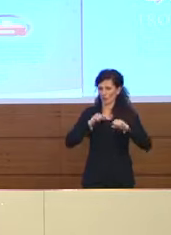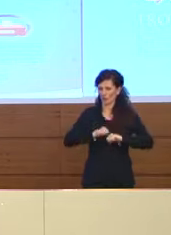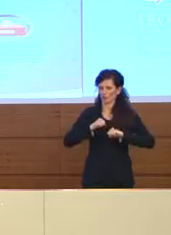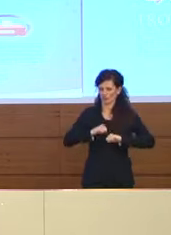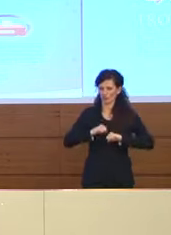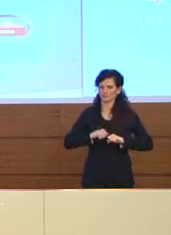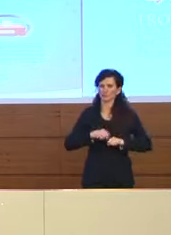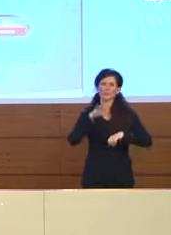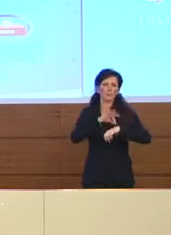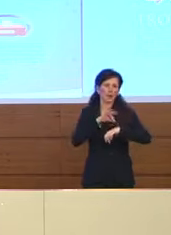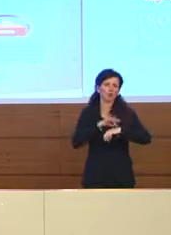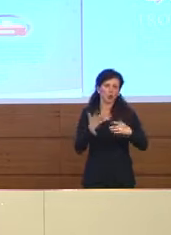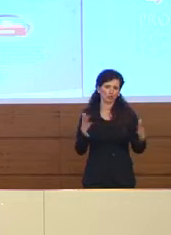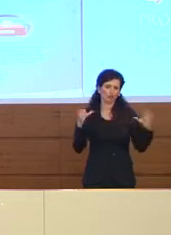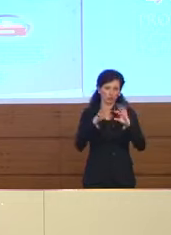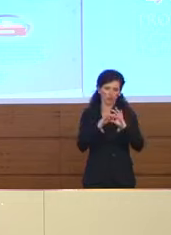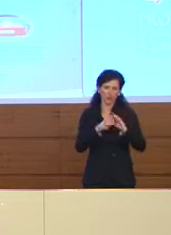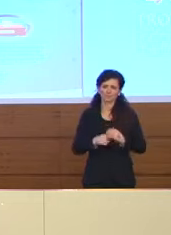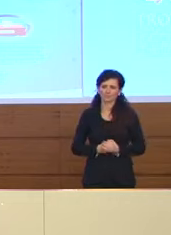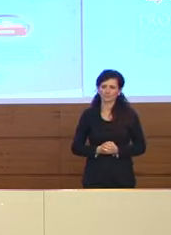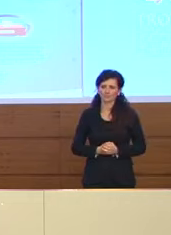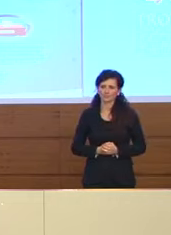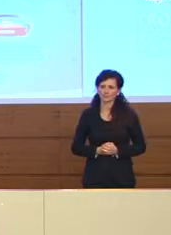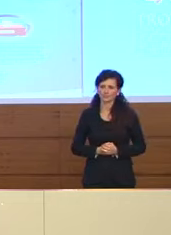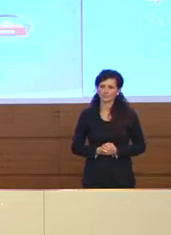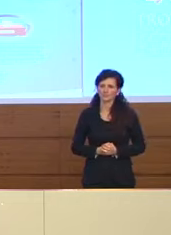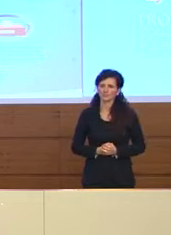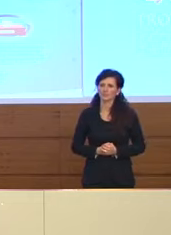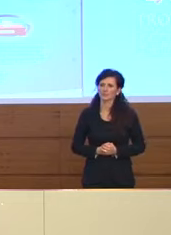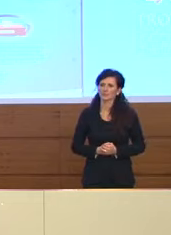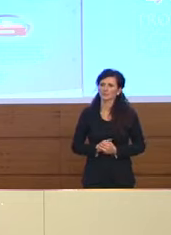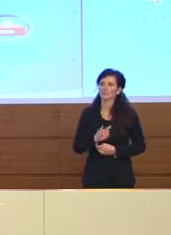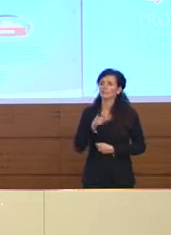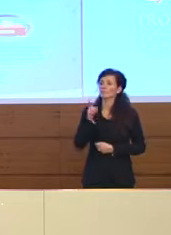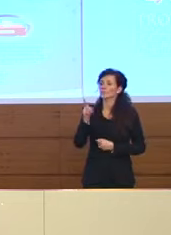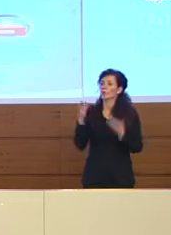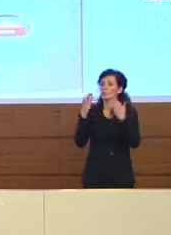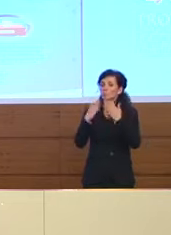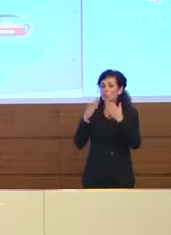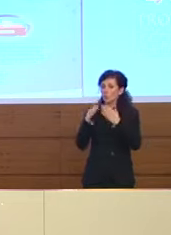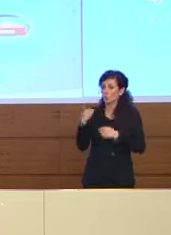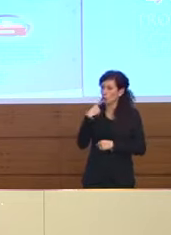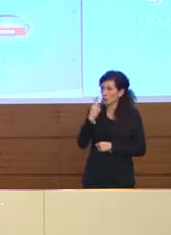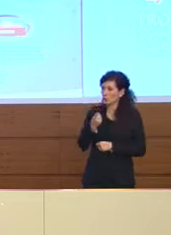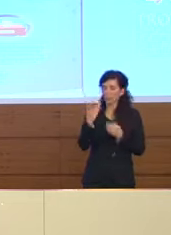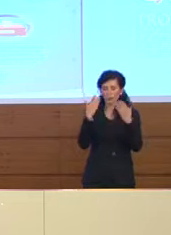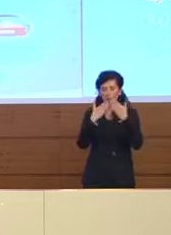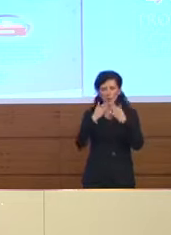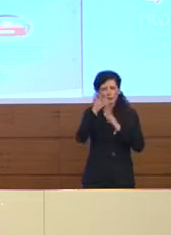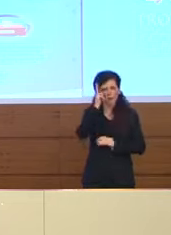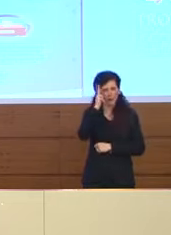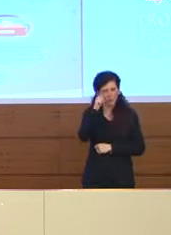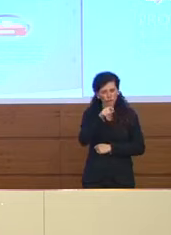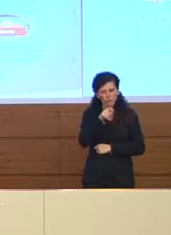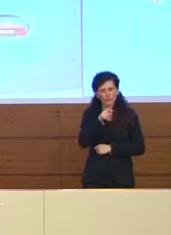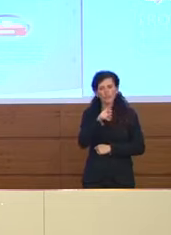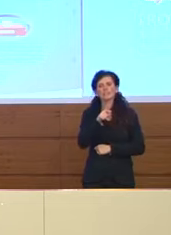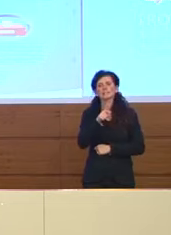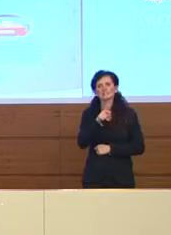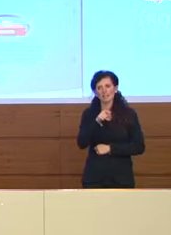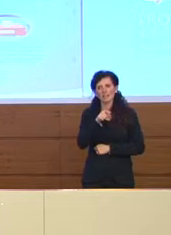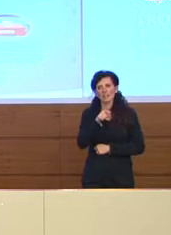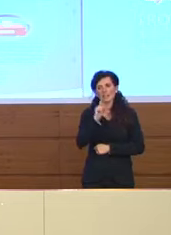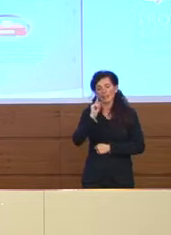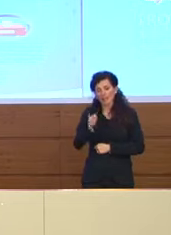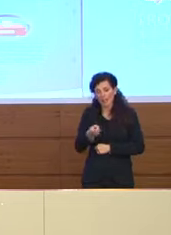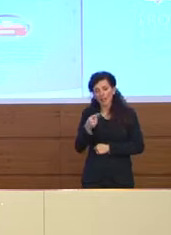prima osservazione ci farei allo studio qui ha fatto menzione andare a vedere